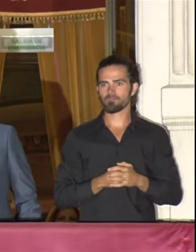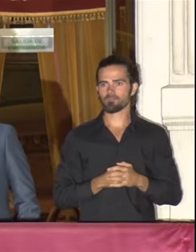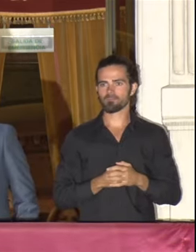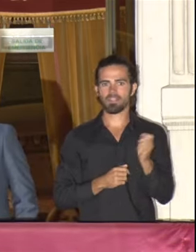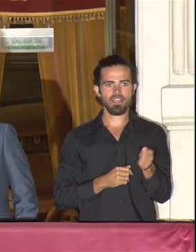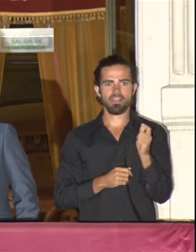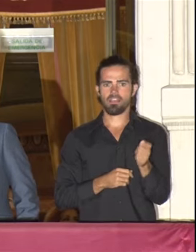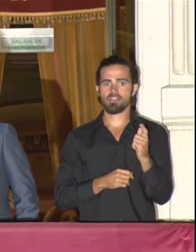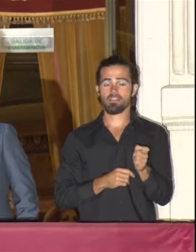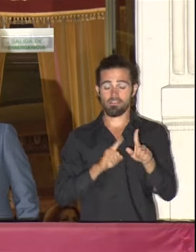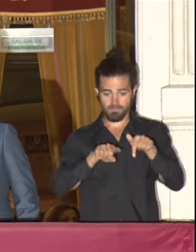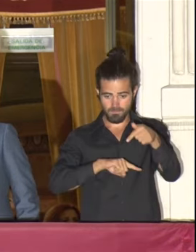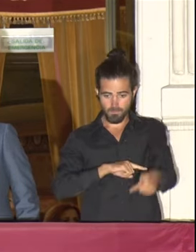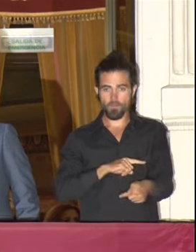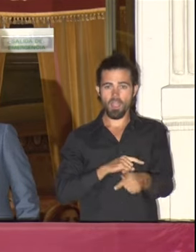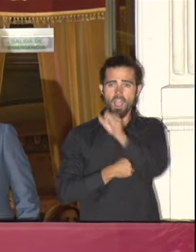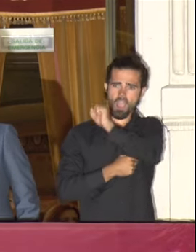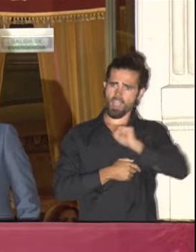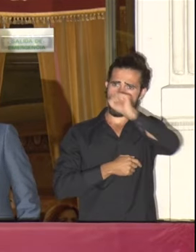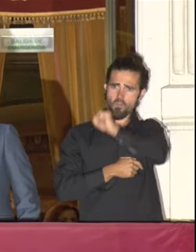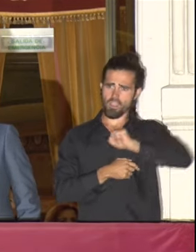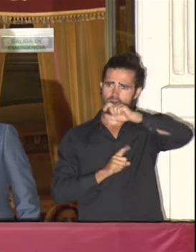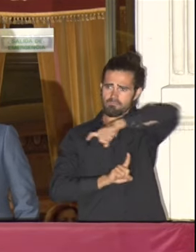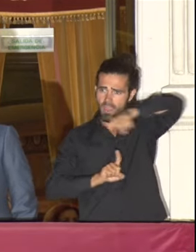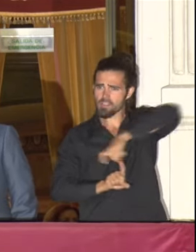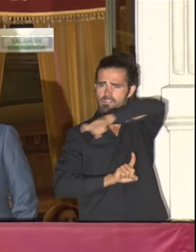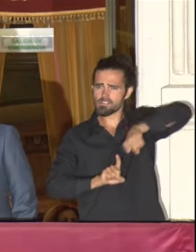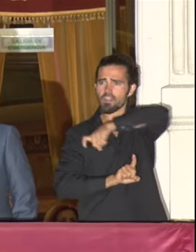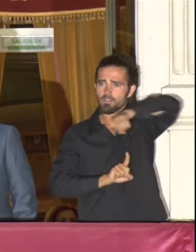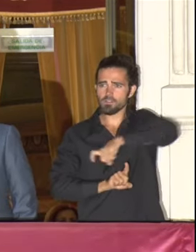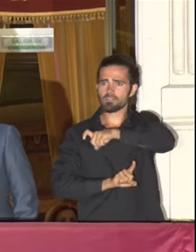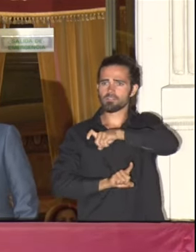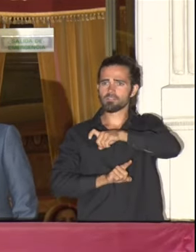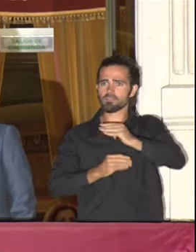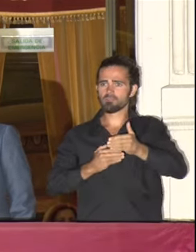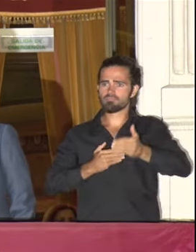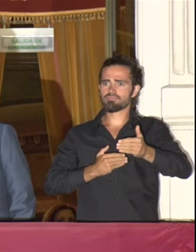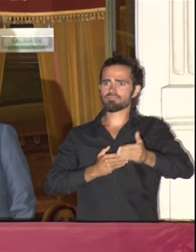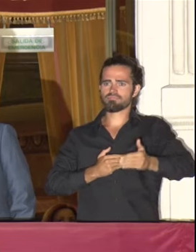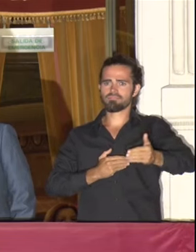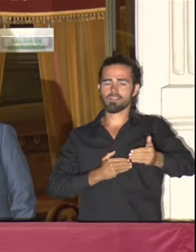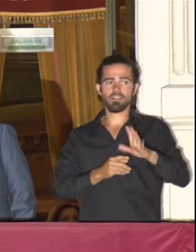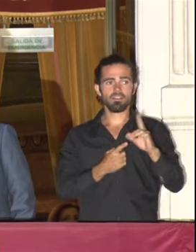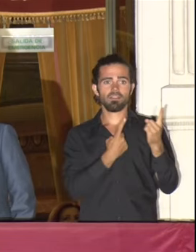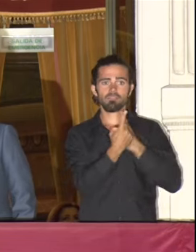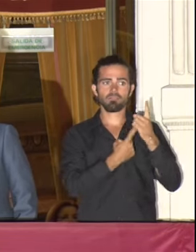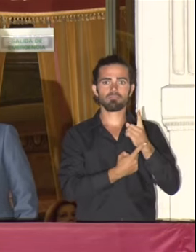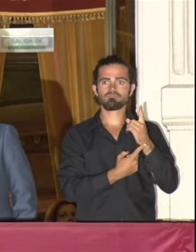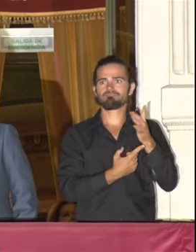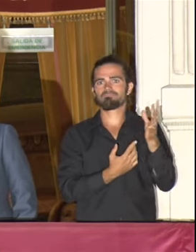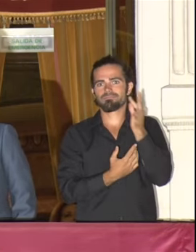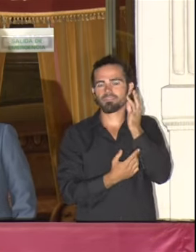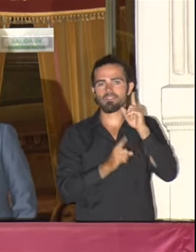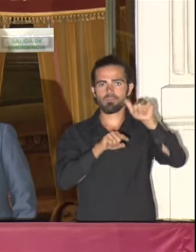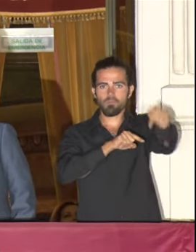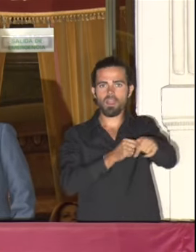Con los años pasan y después todas estas relaciones que se inician allí en la feria se van consolidando en la caseta. Allí con